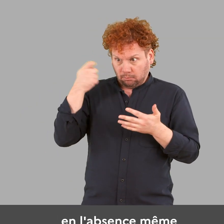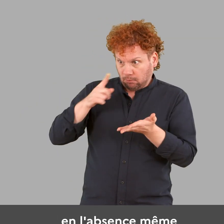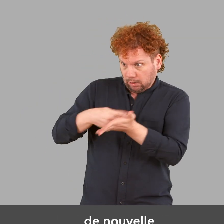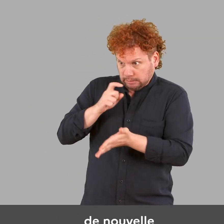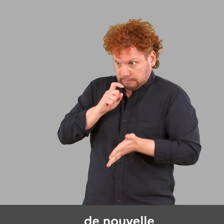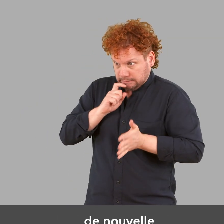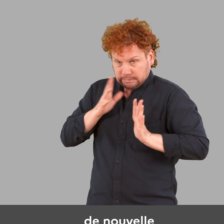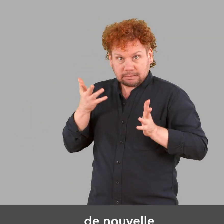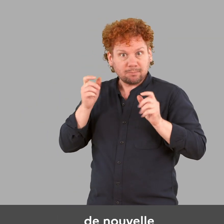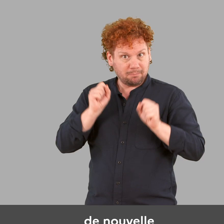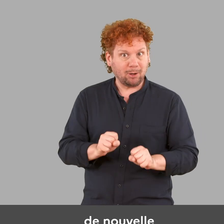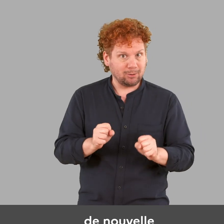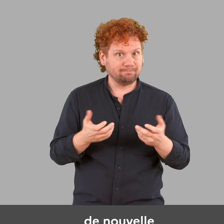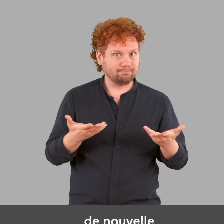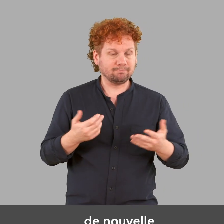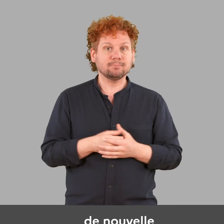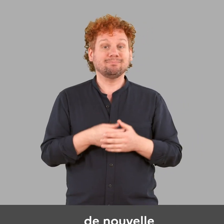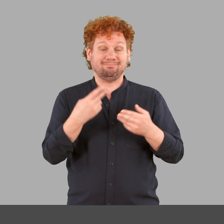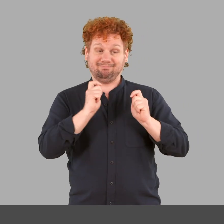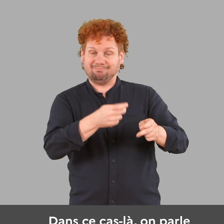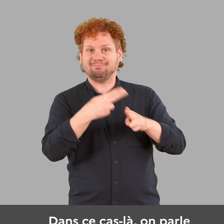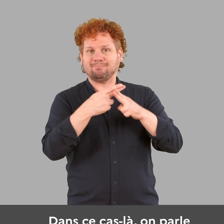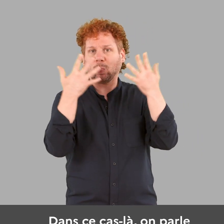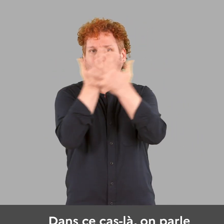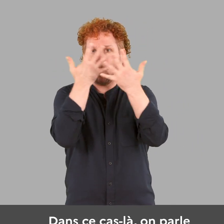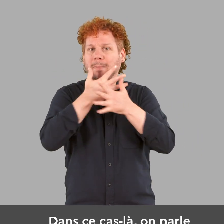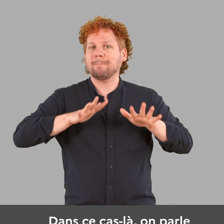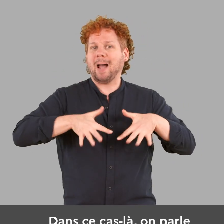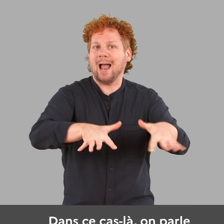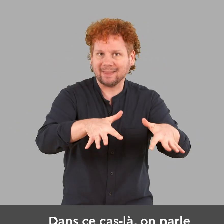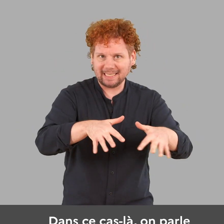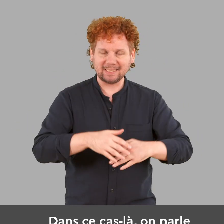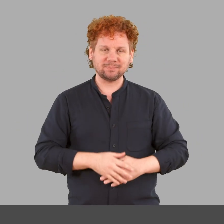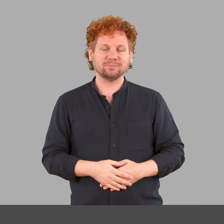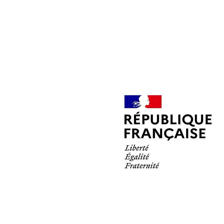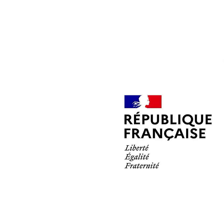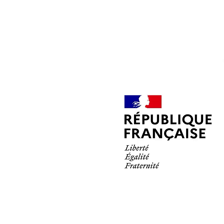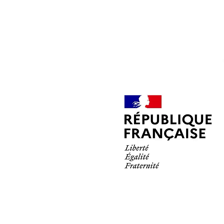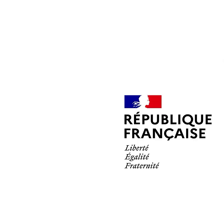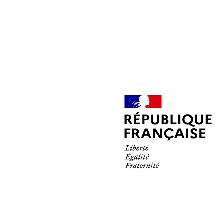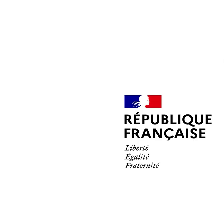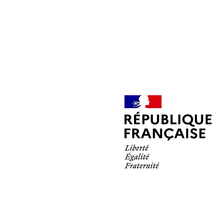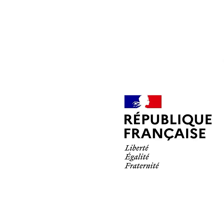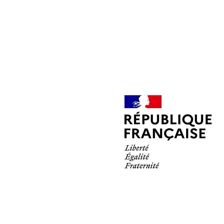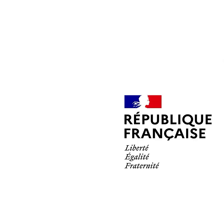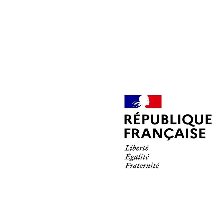en l'absence même de nouvelles consommations de produits. Dans ce cas-là, on parle d'un trouble panique.